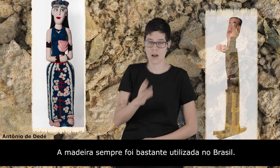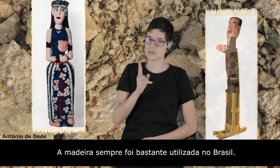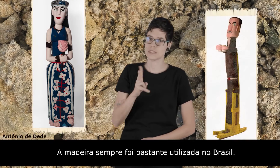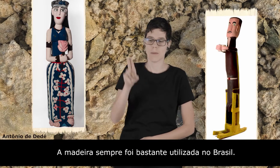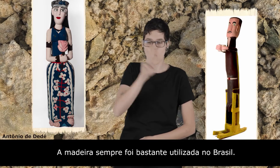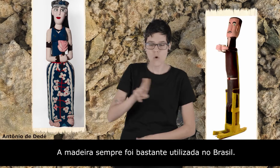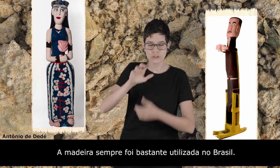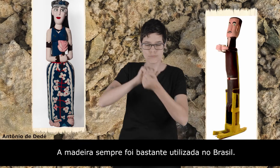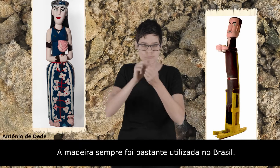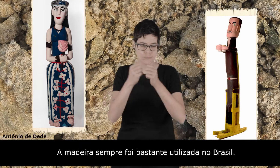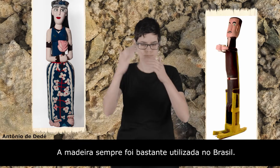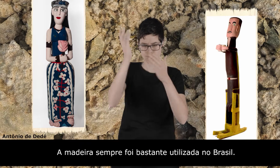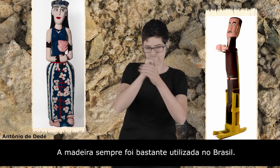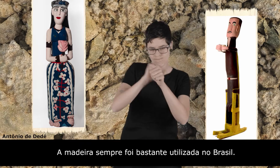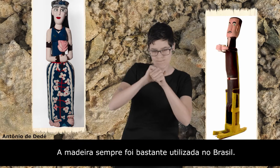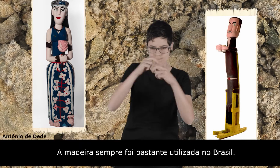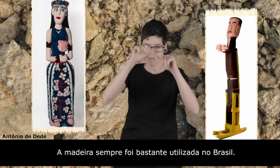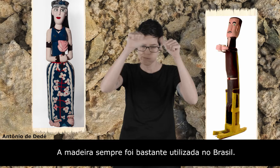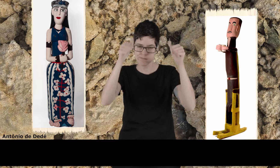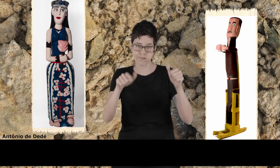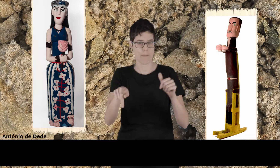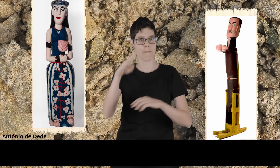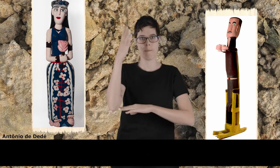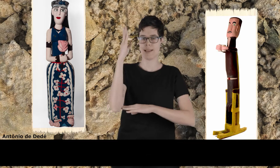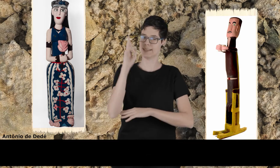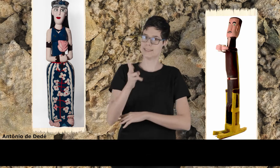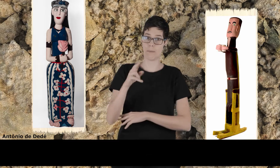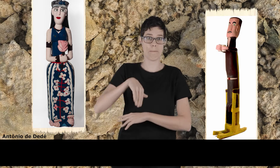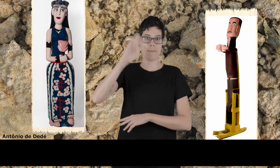A madeira sempre foi bastante utilizada no Brasil.